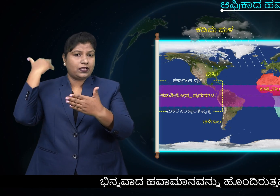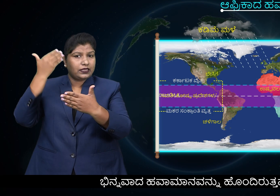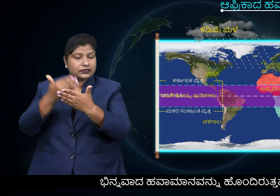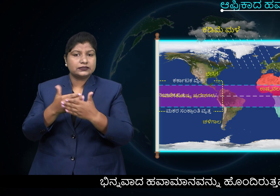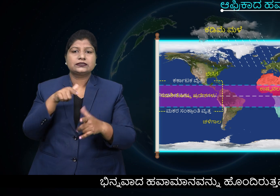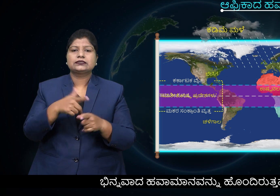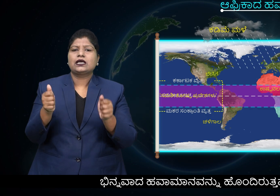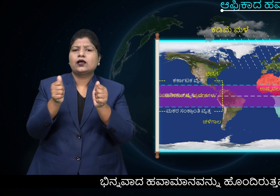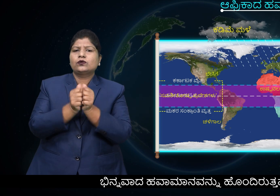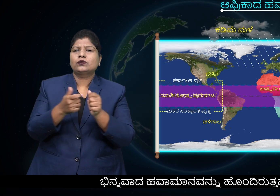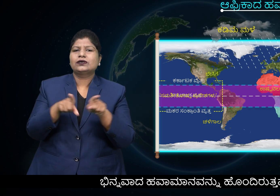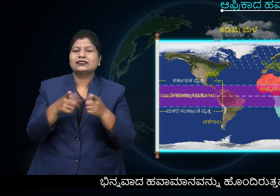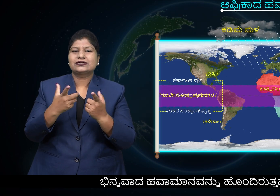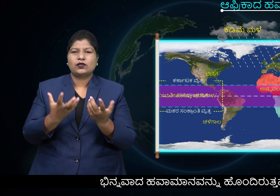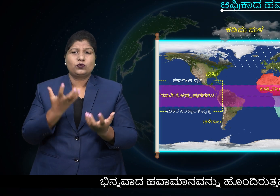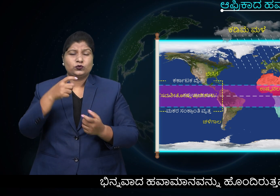ಹವಾಮಾನವನ್ನು ಹೊಂದಿರುತ್ತವೆ.